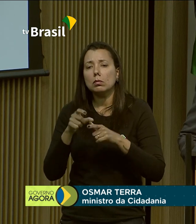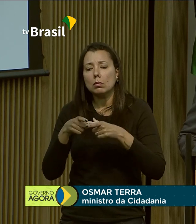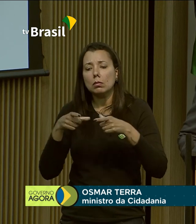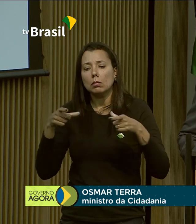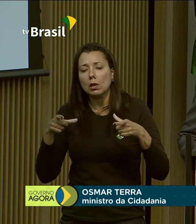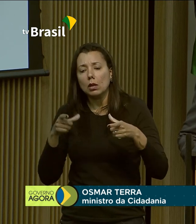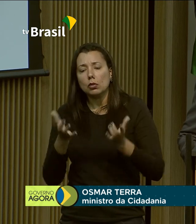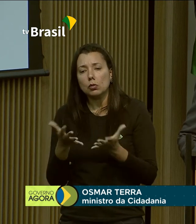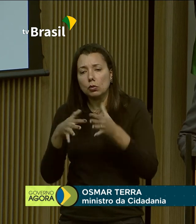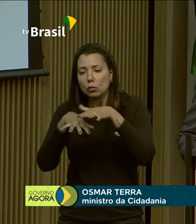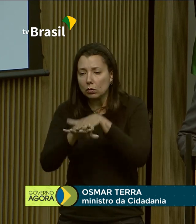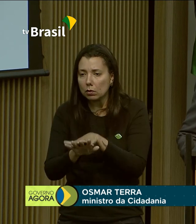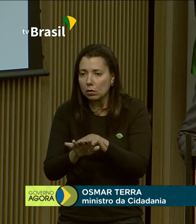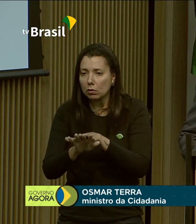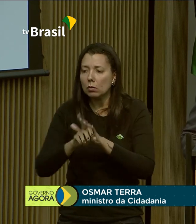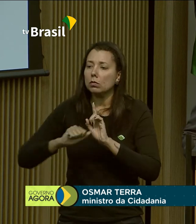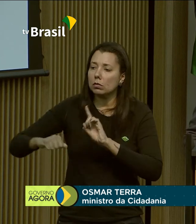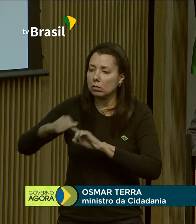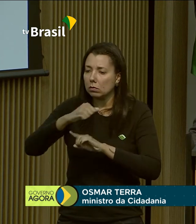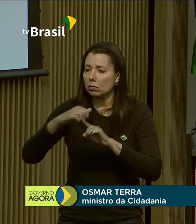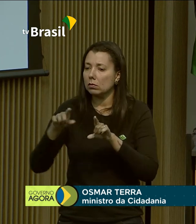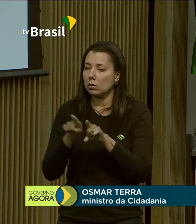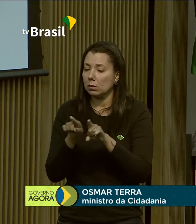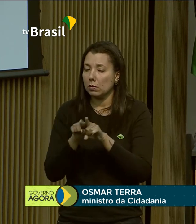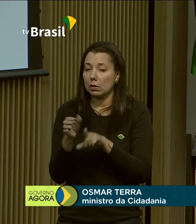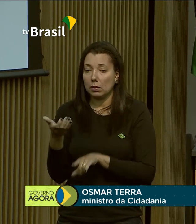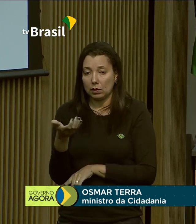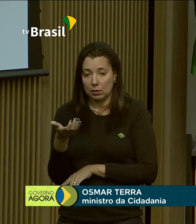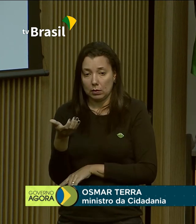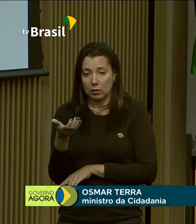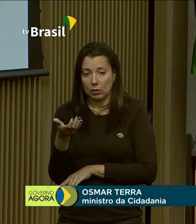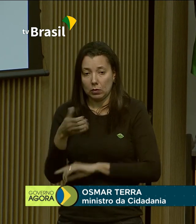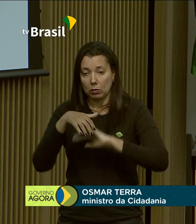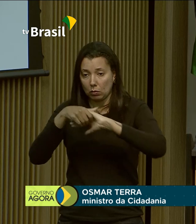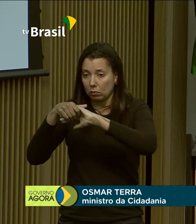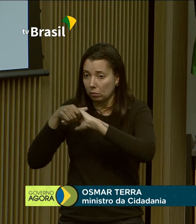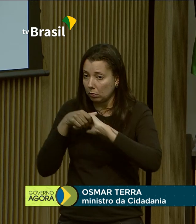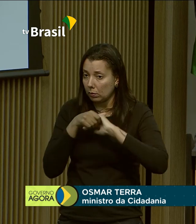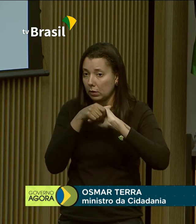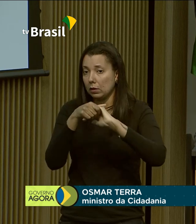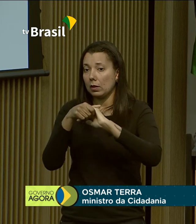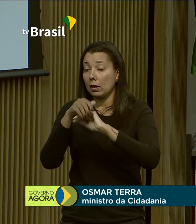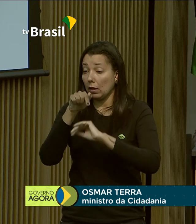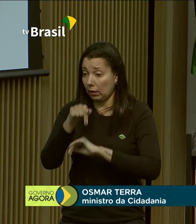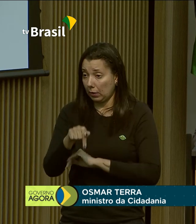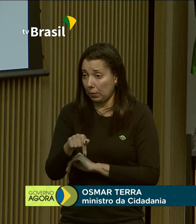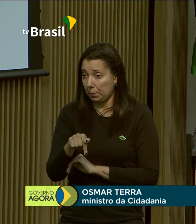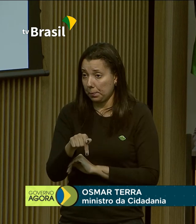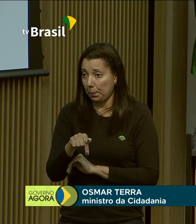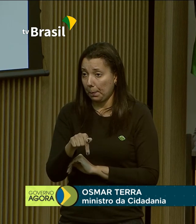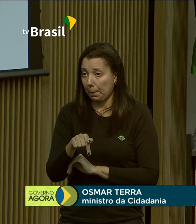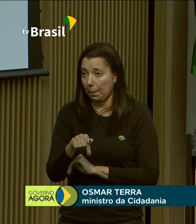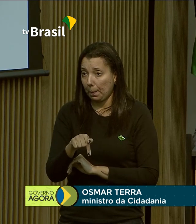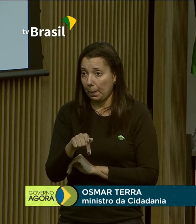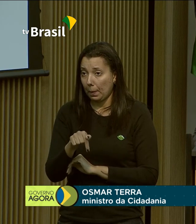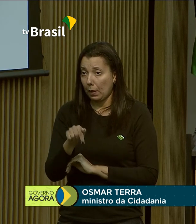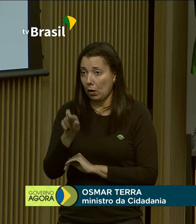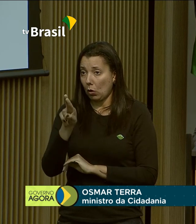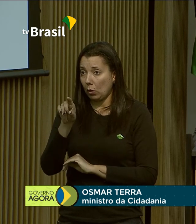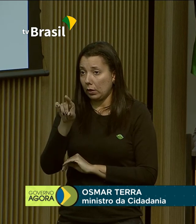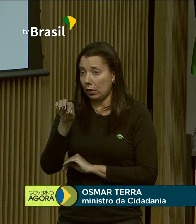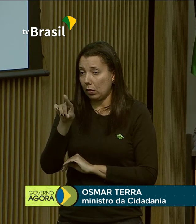fator de inclusão social também. Queria saudar aqui o Ronaldo